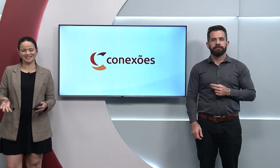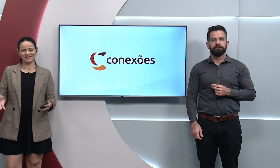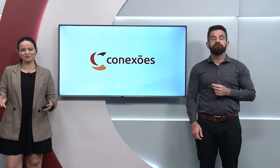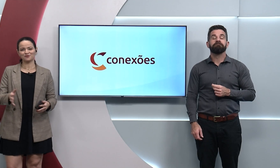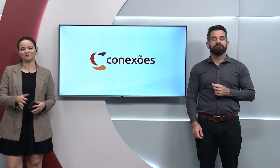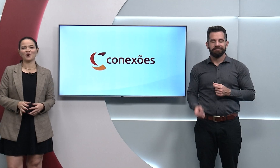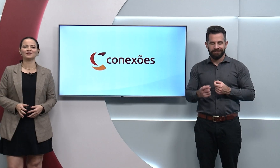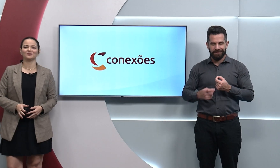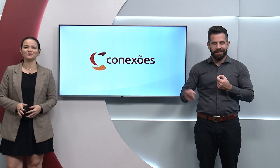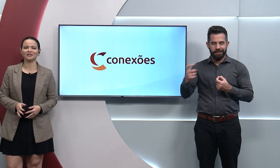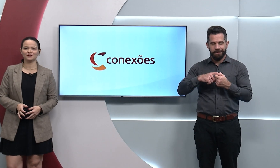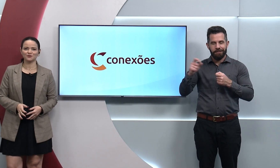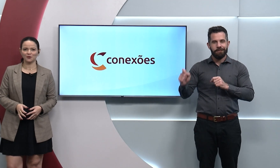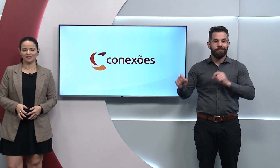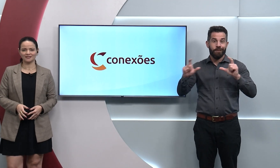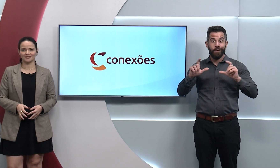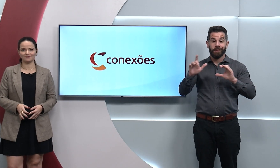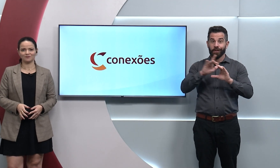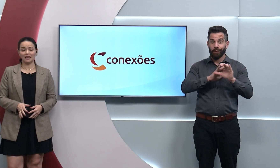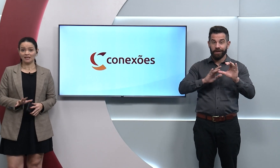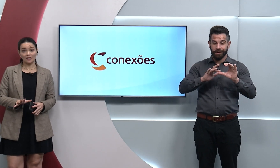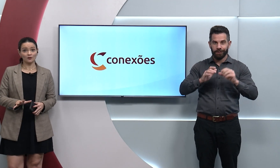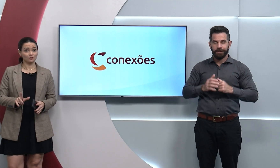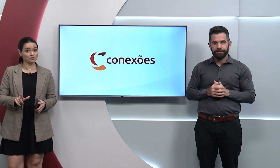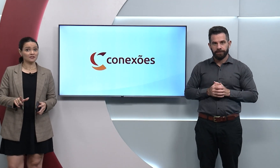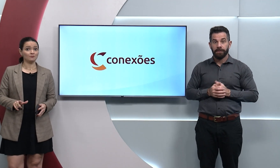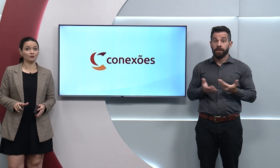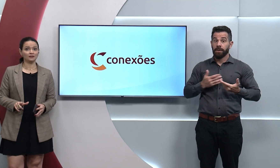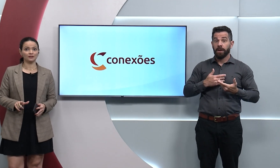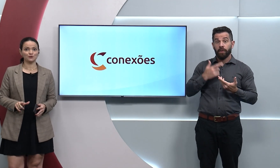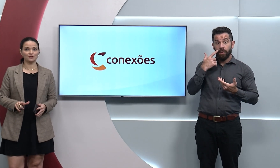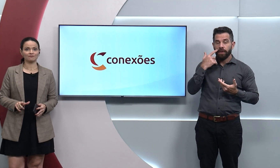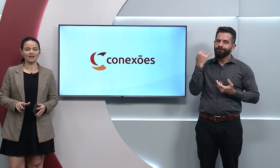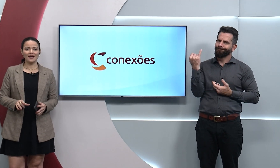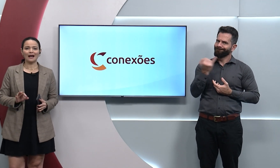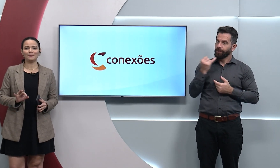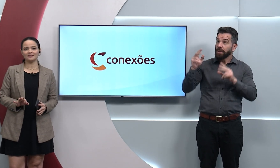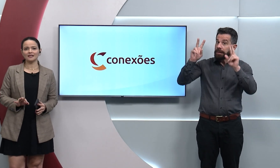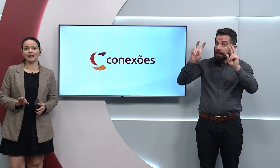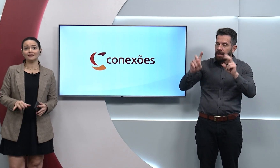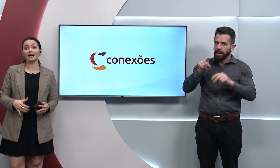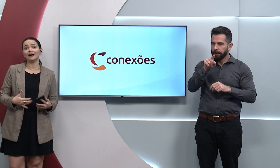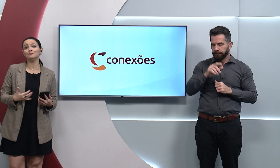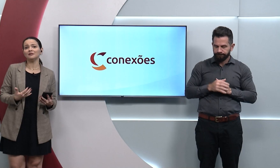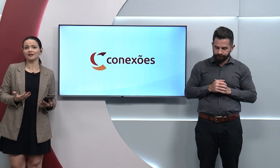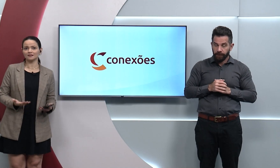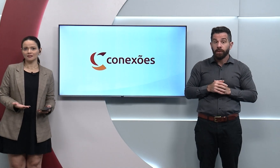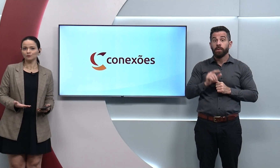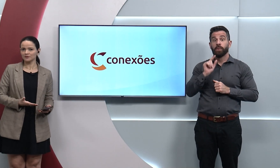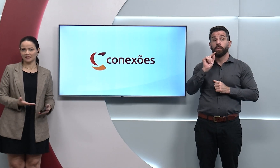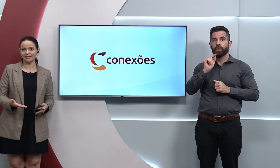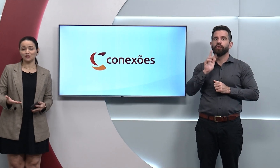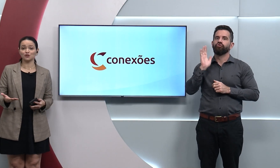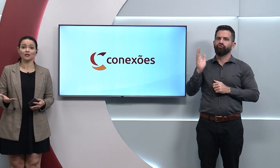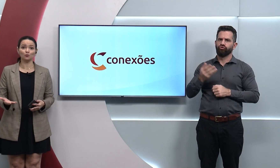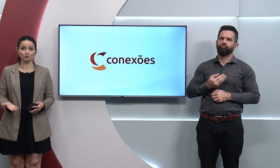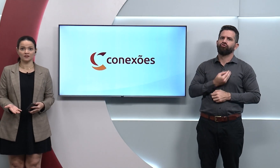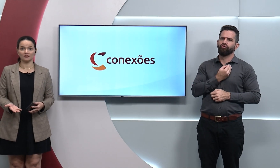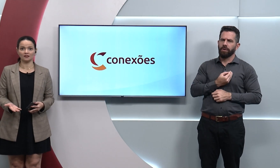Estamos de volta com Conexões. E agora a notícia é importante. Apesar da ampliação dos canais de denúncia e